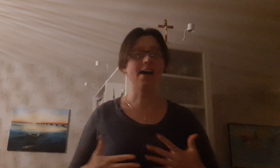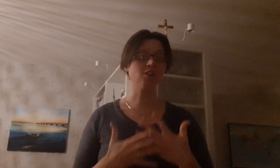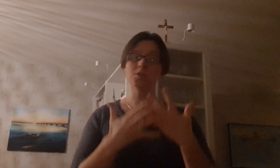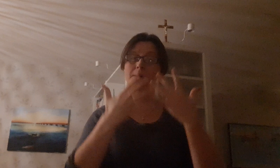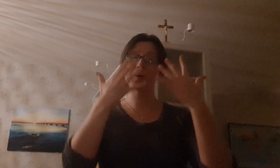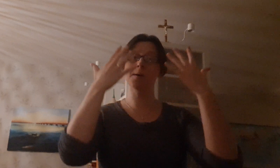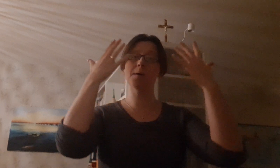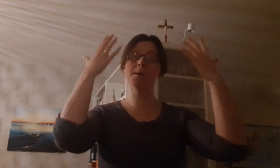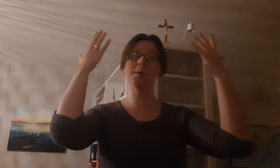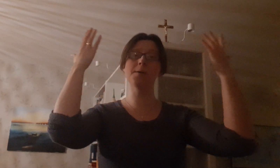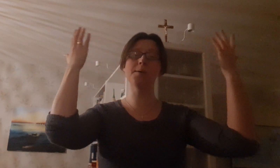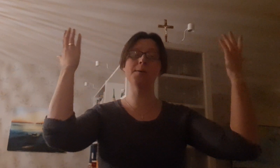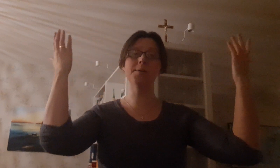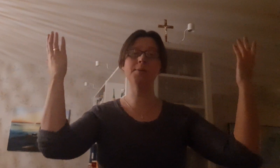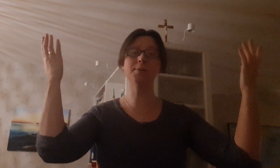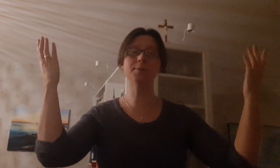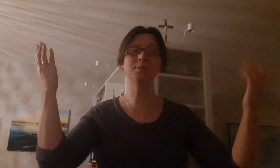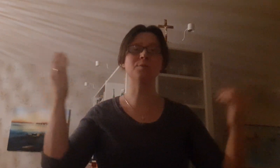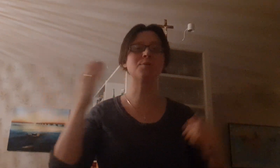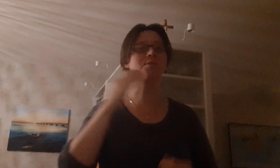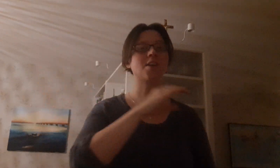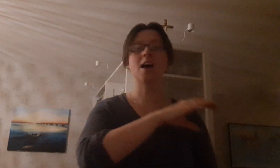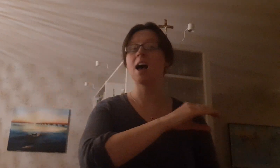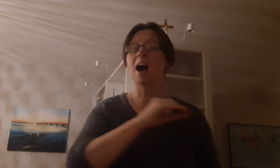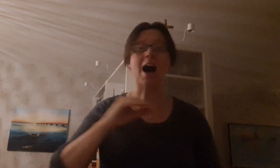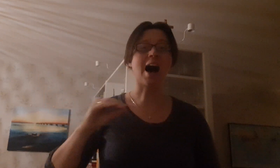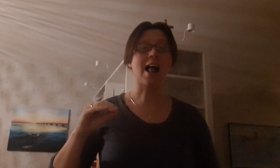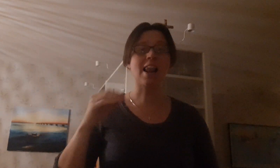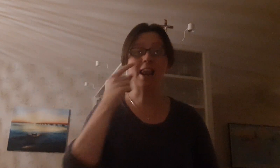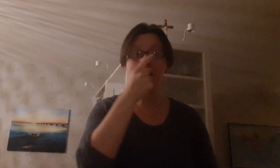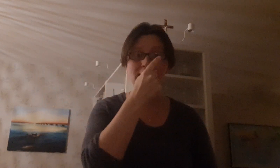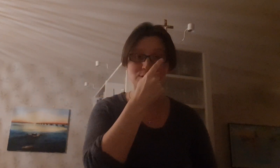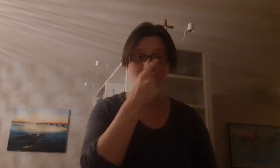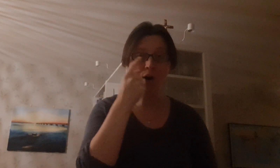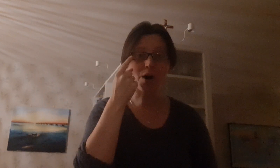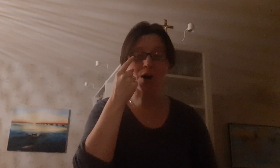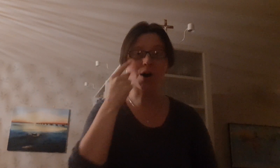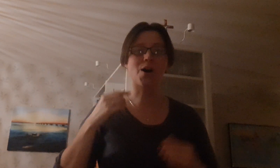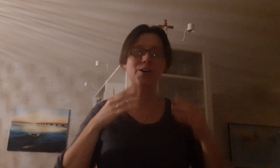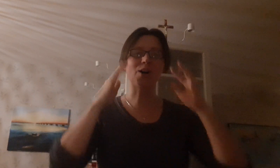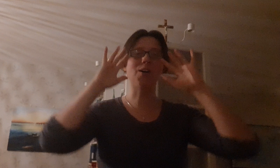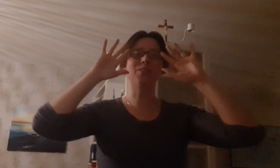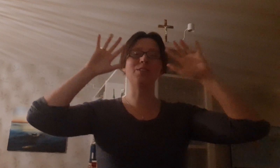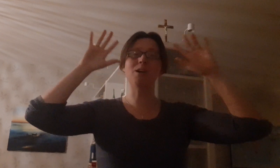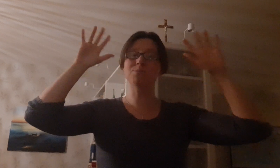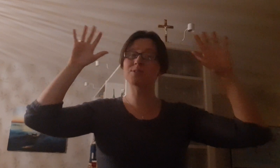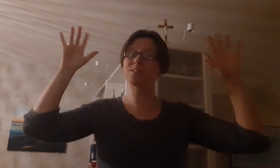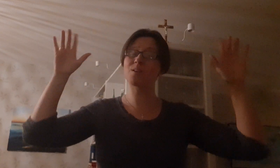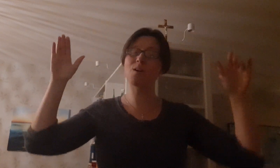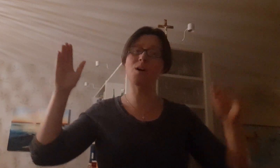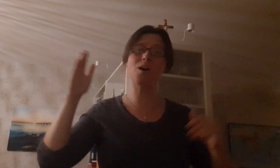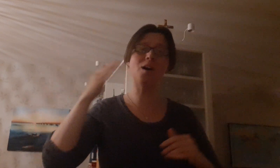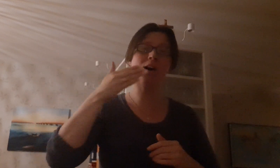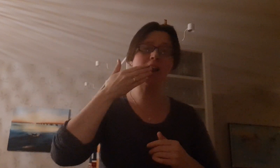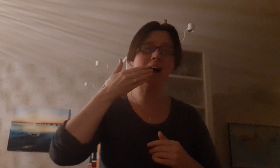Är ljus. Allas högon de strålar